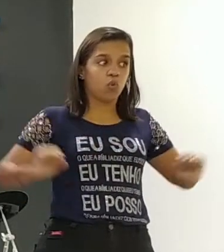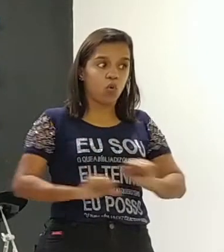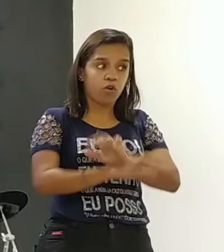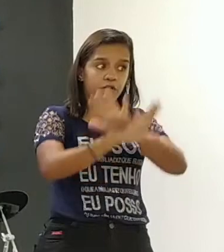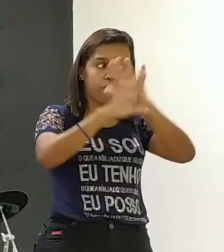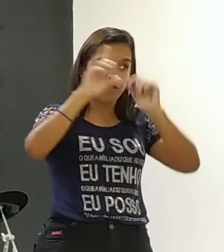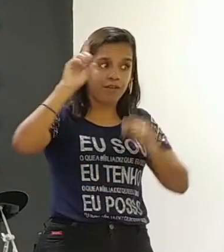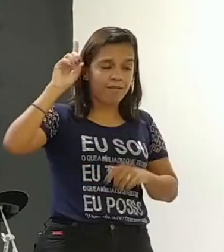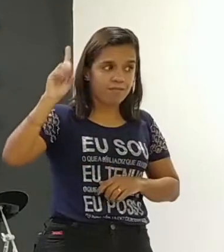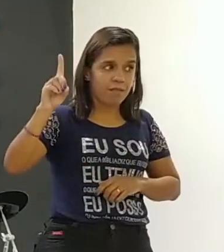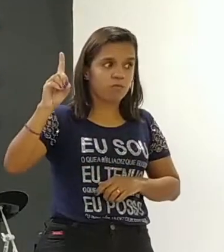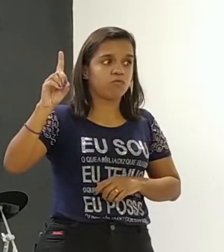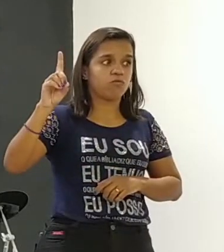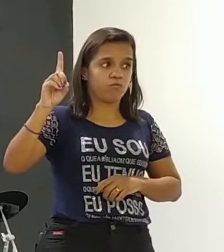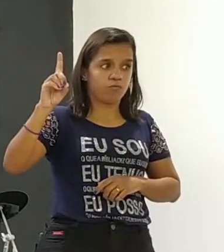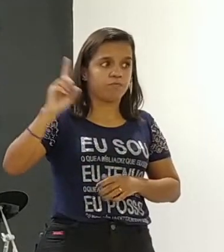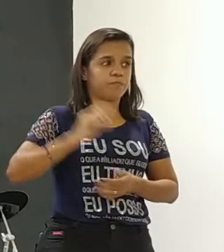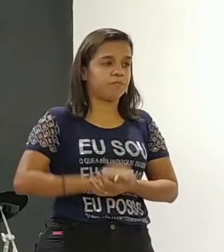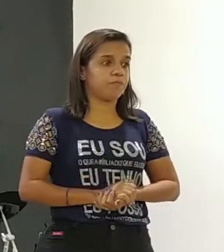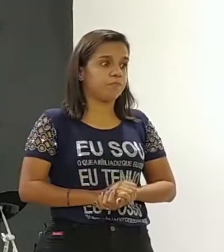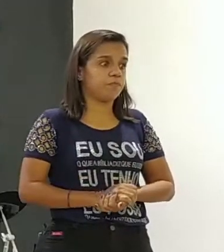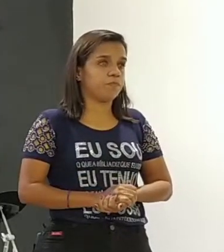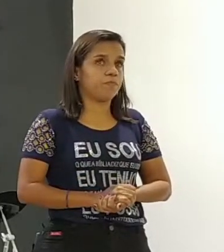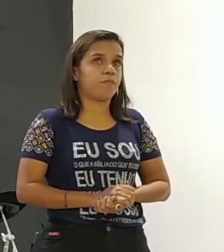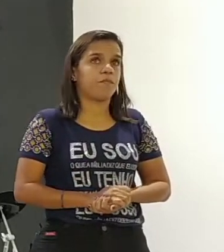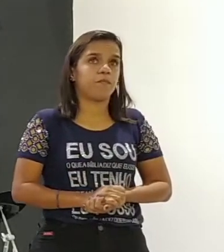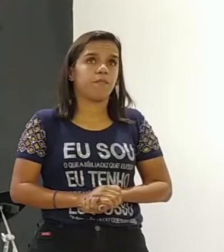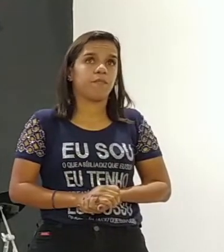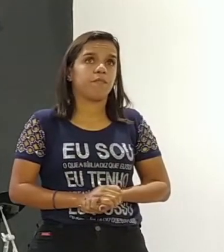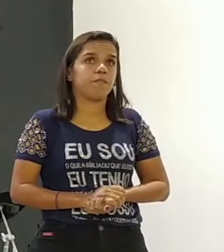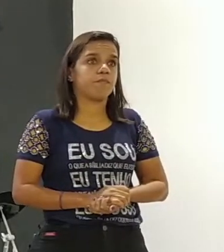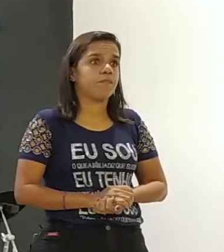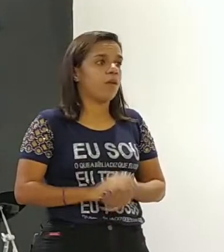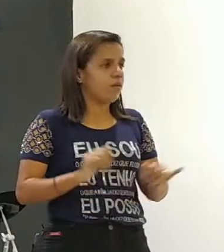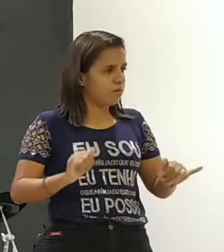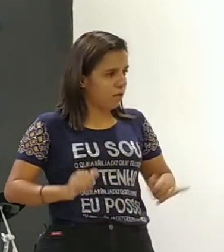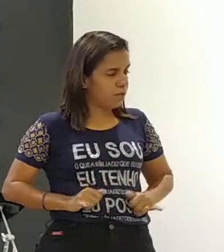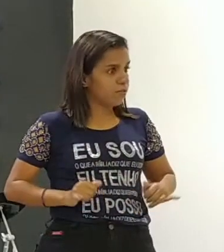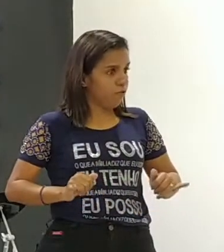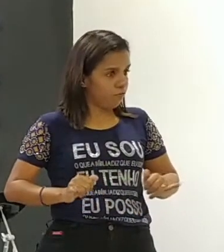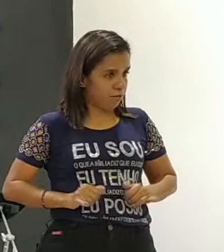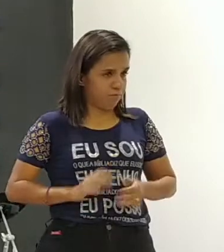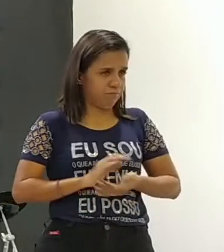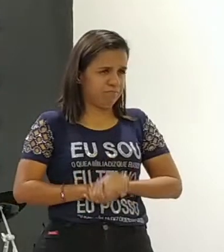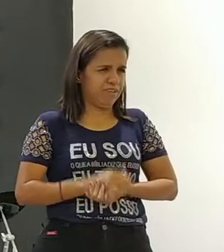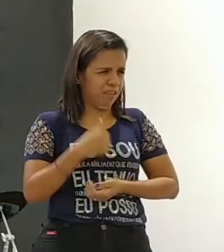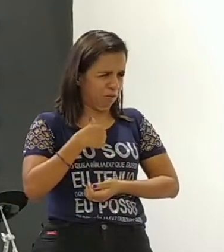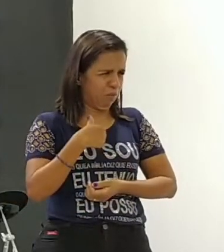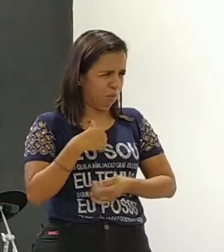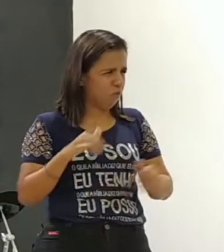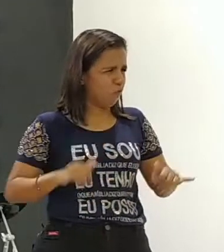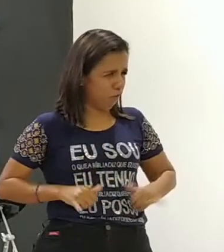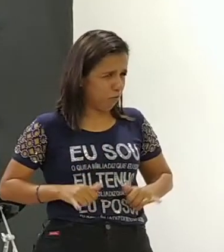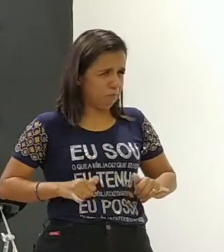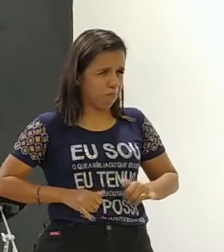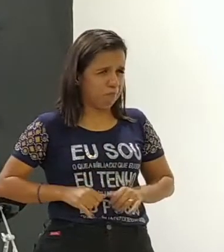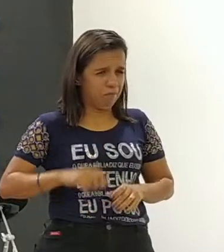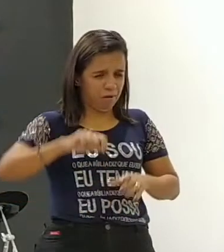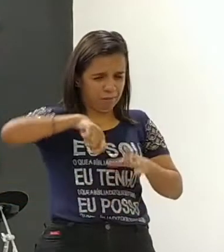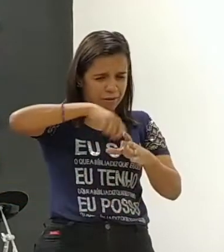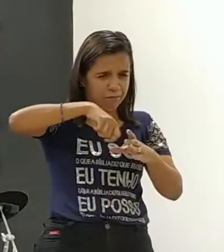glorifique a Deus nessa parte. Está padecendo com o armário todo ruim, irmão? Glorifique a